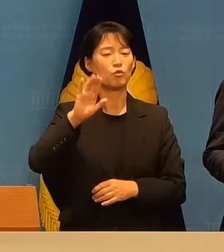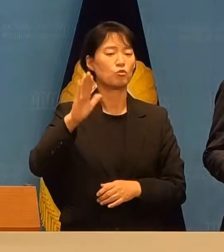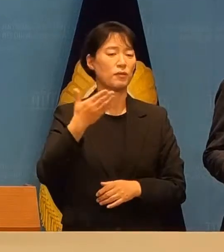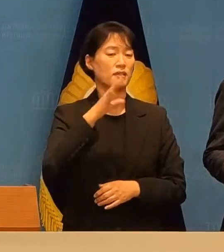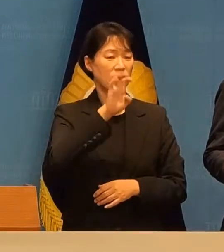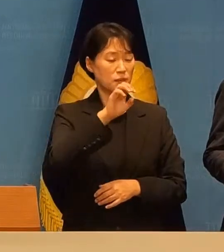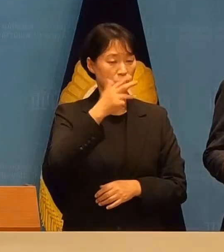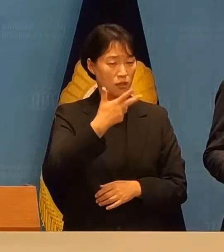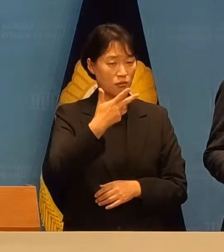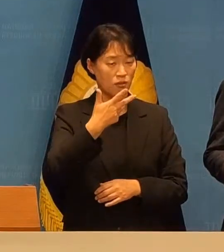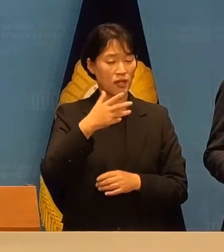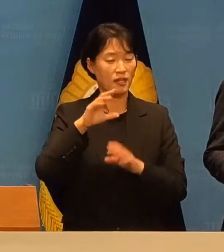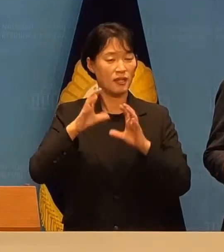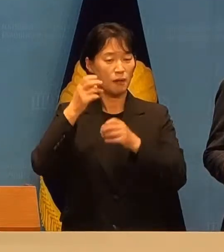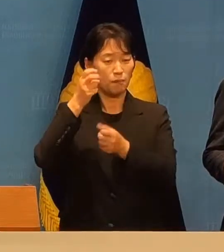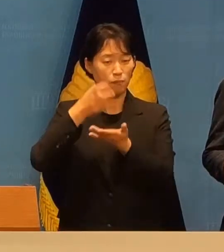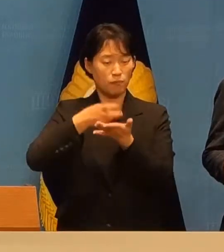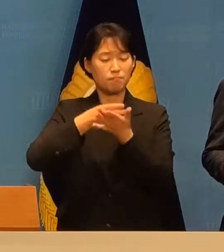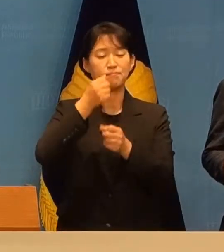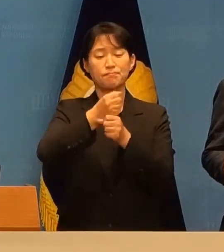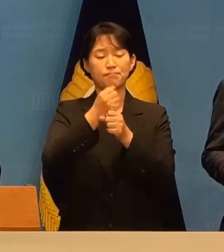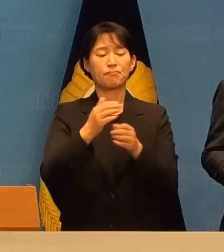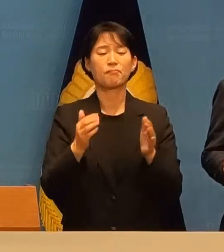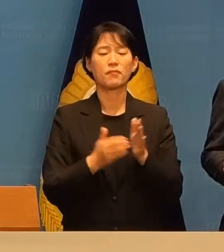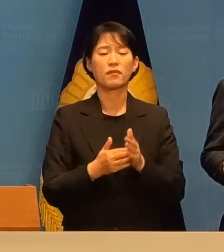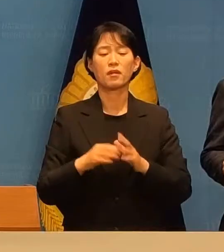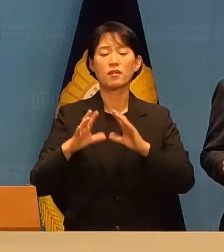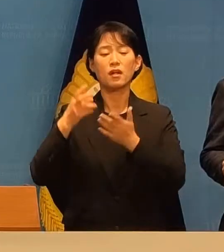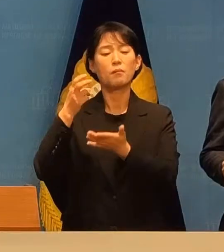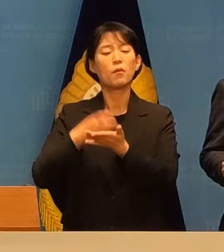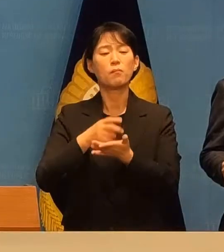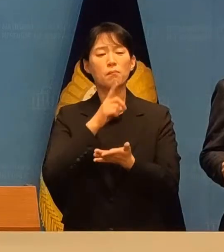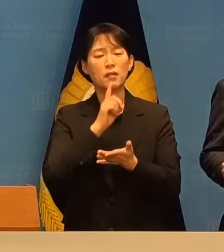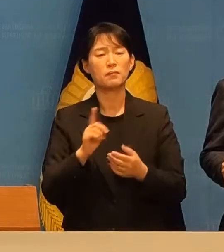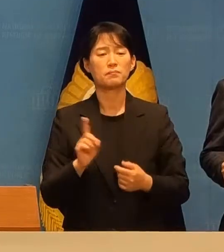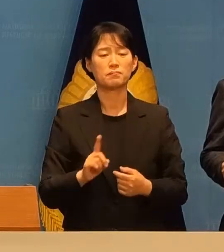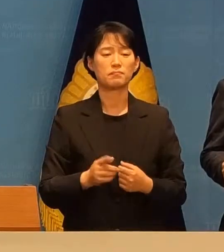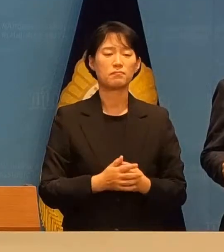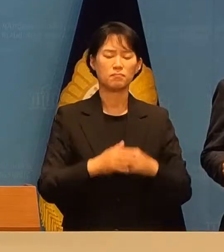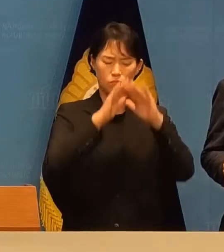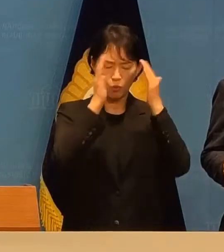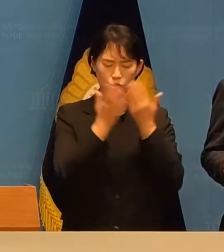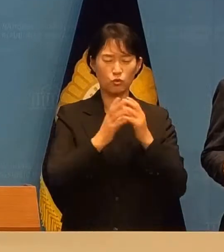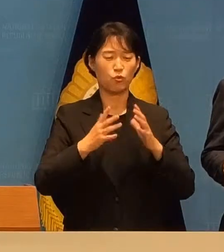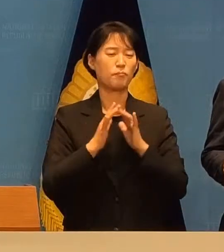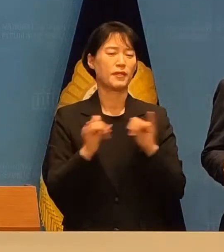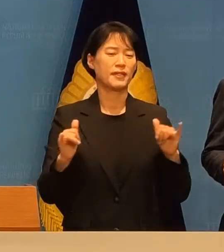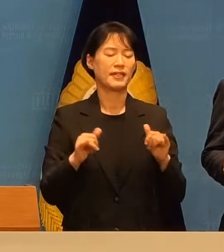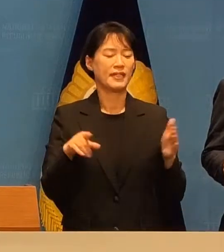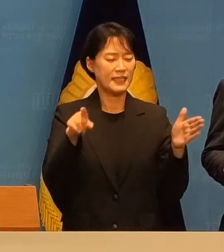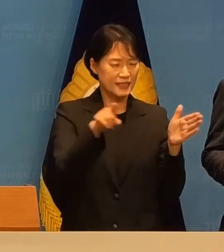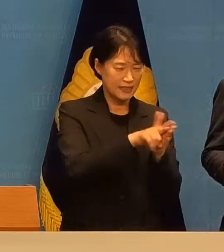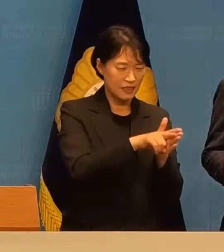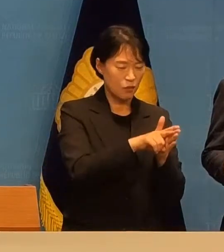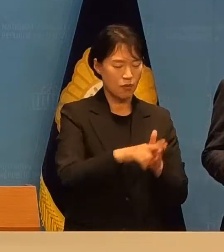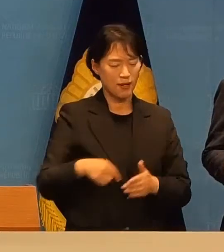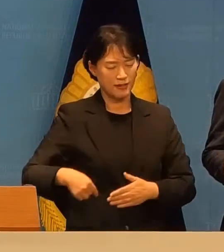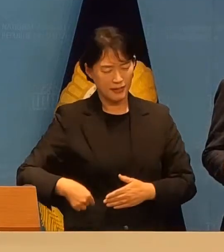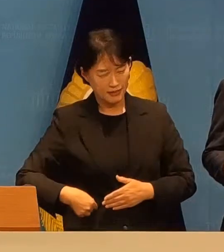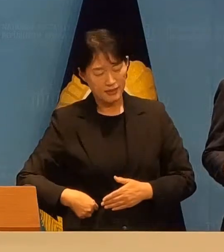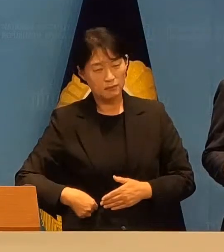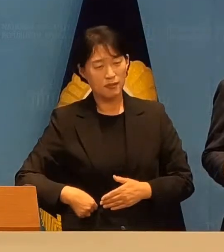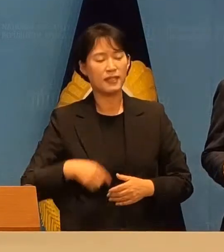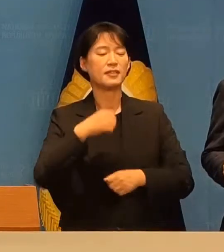1948년 재헌헌법이 탄생했습니다. 헌법은 이렇게 말합니다. 모든 국민은 신앙과